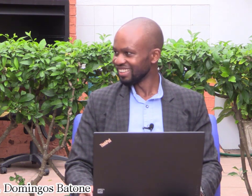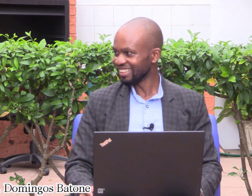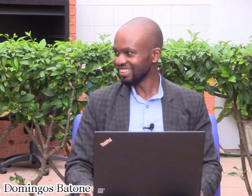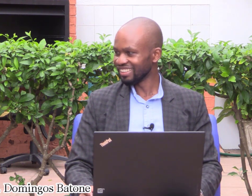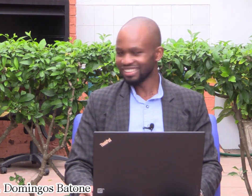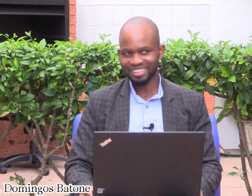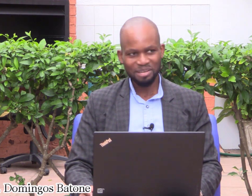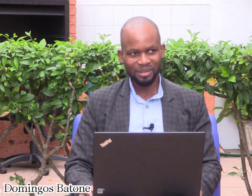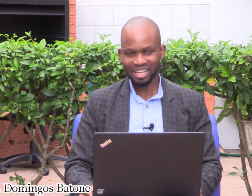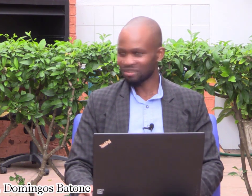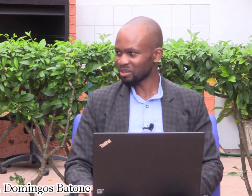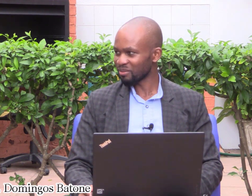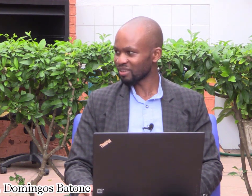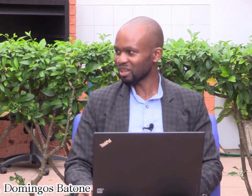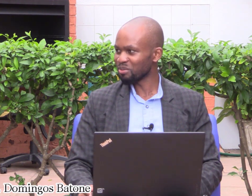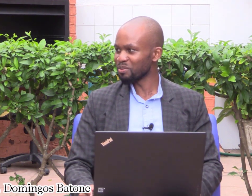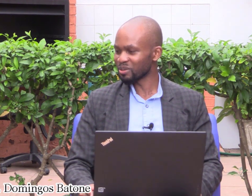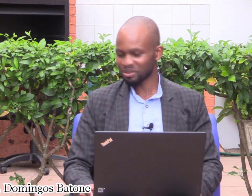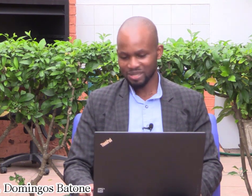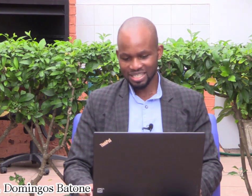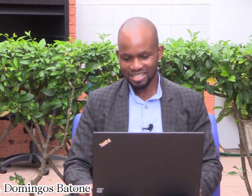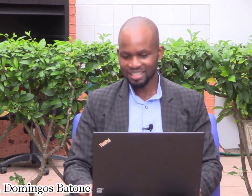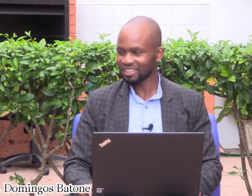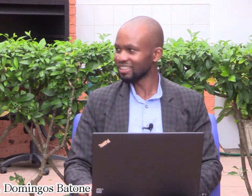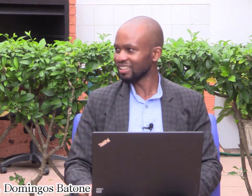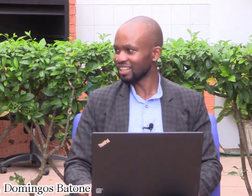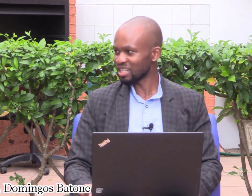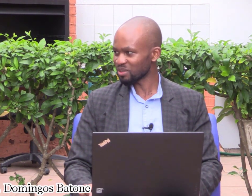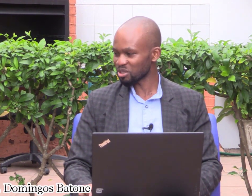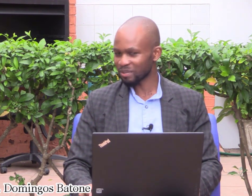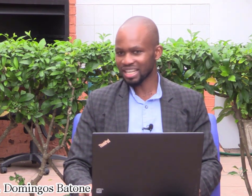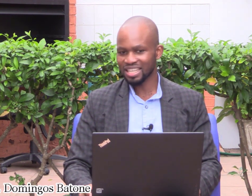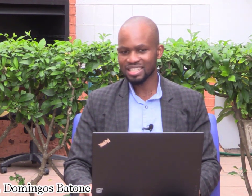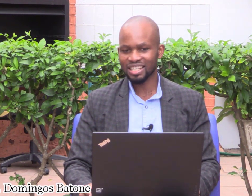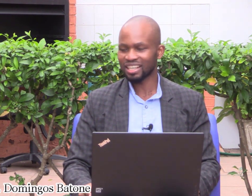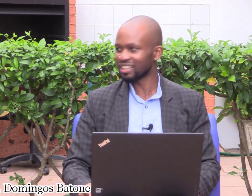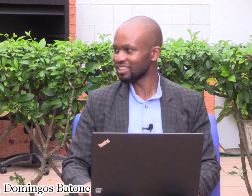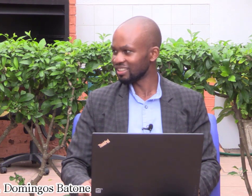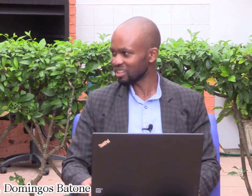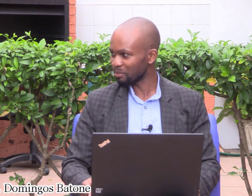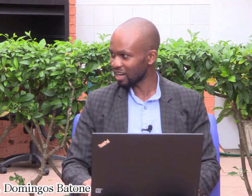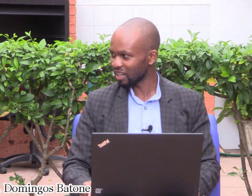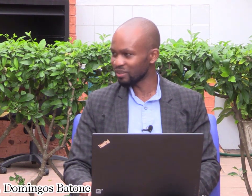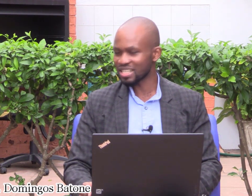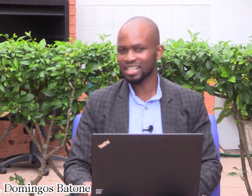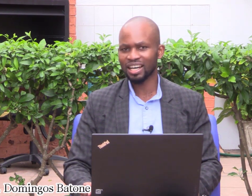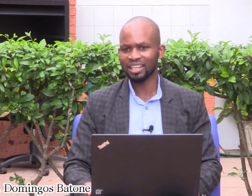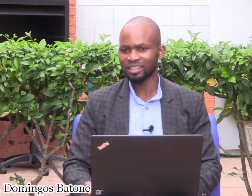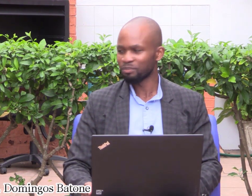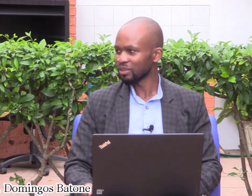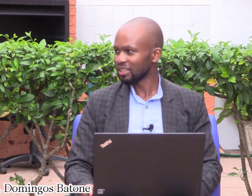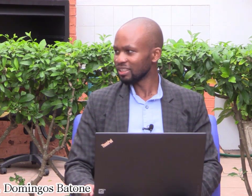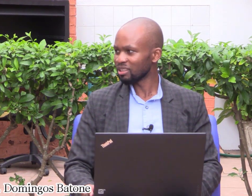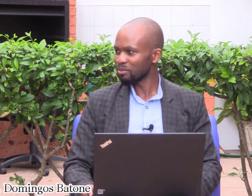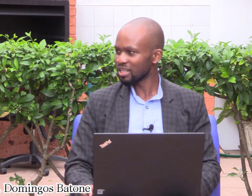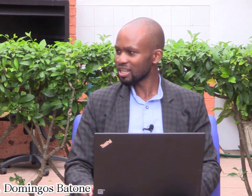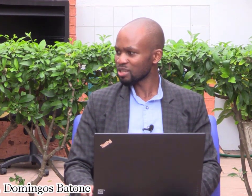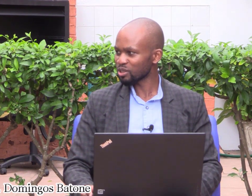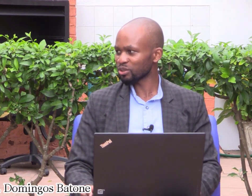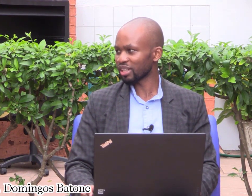e tem a palavra para falar um pouco sobre si, a sua experiência de trabalho nessa área e também a sua história de